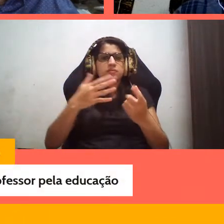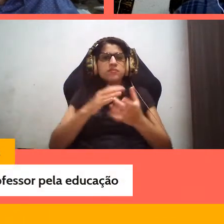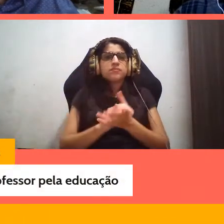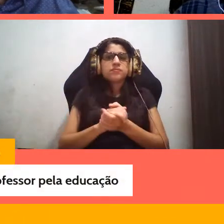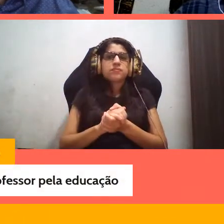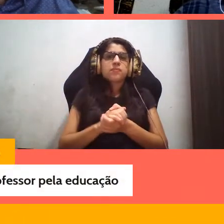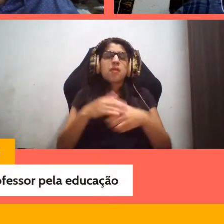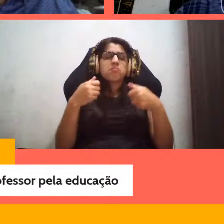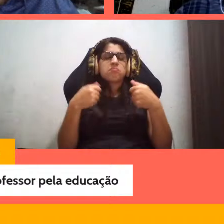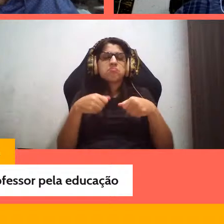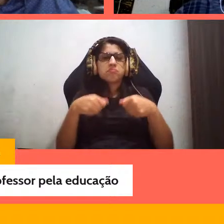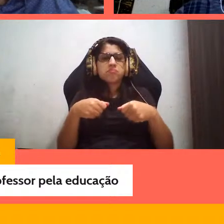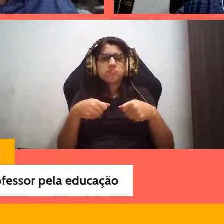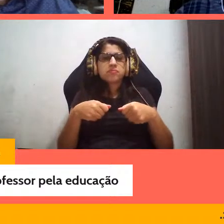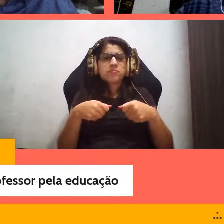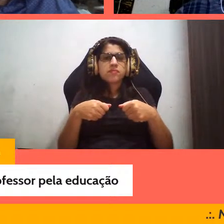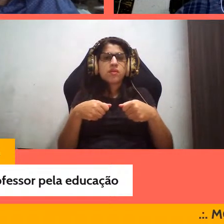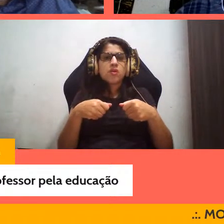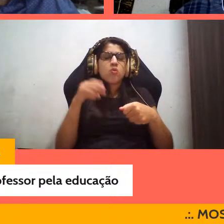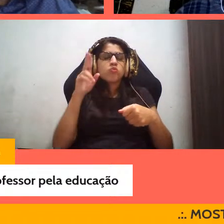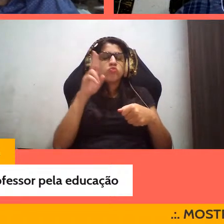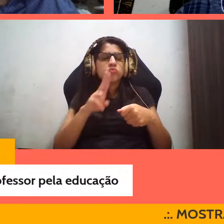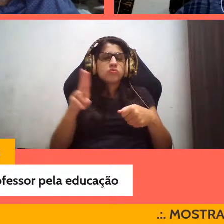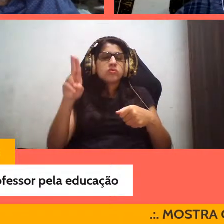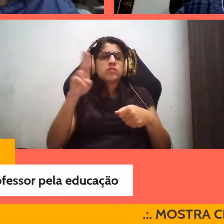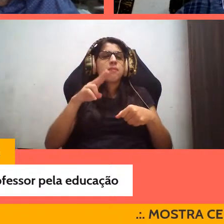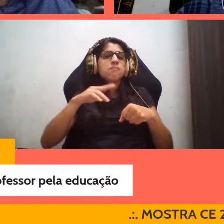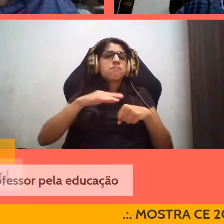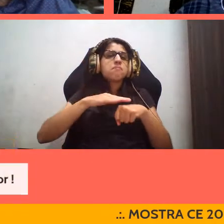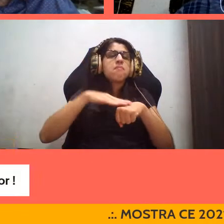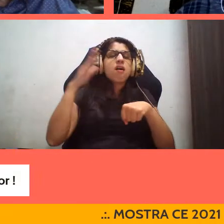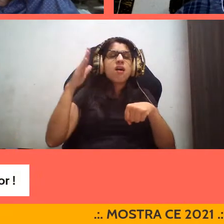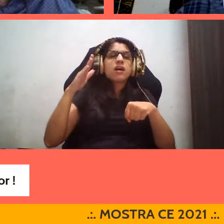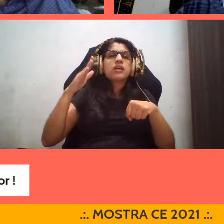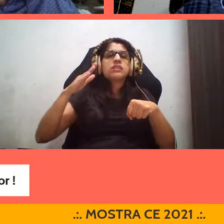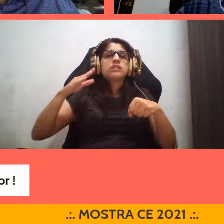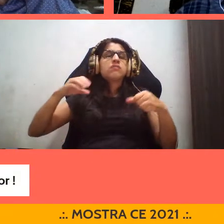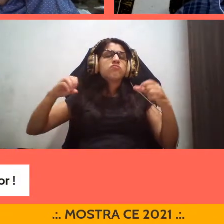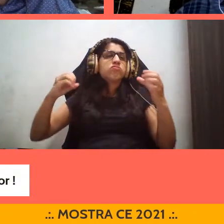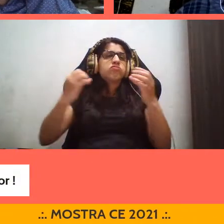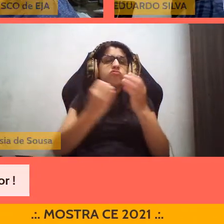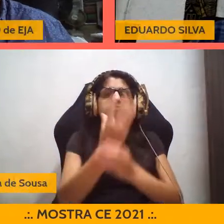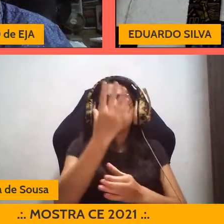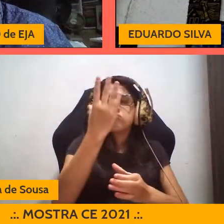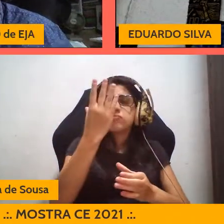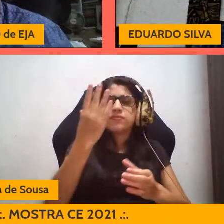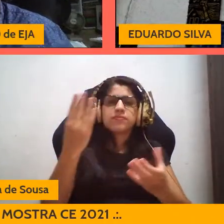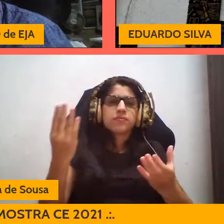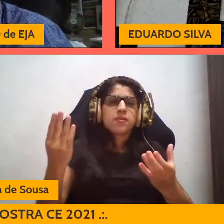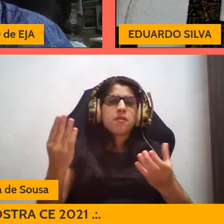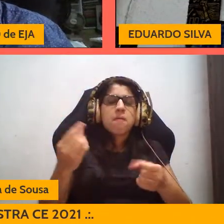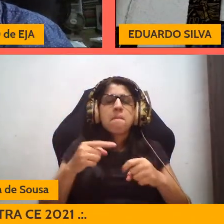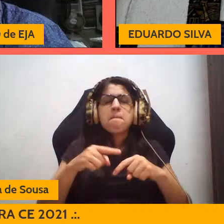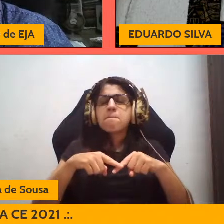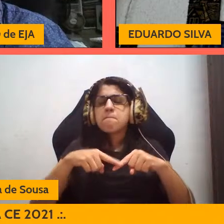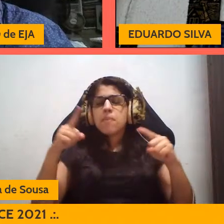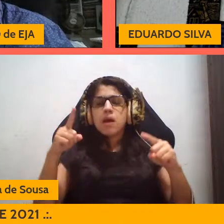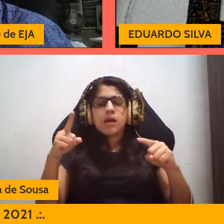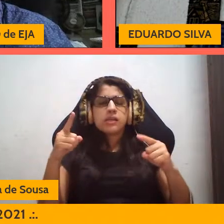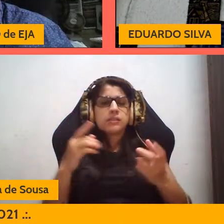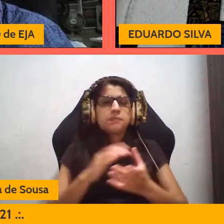precisamos usar mais a nossa criatividade, mas,